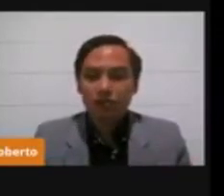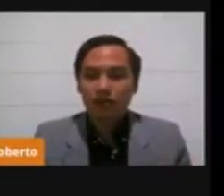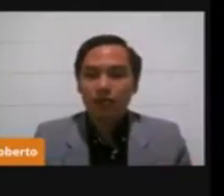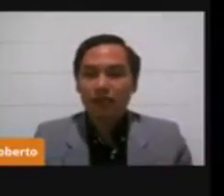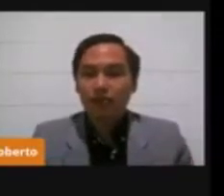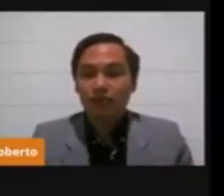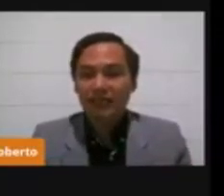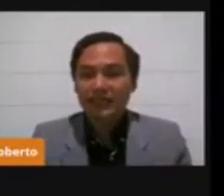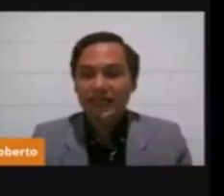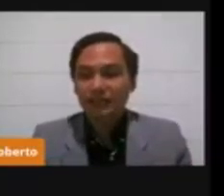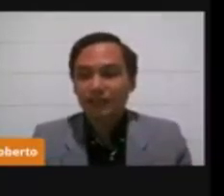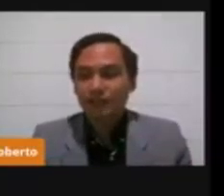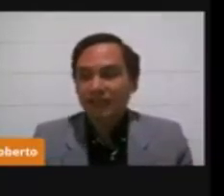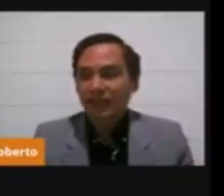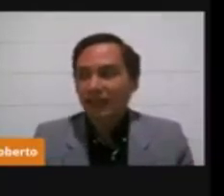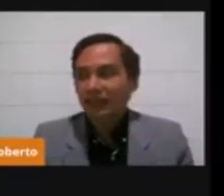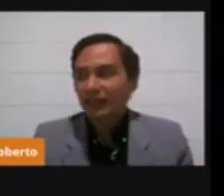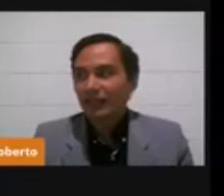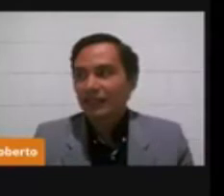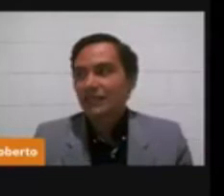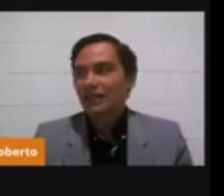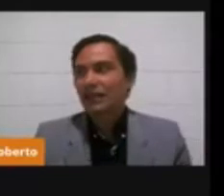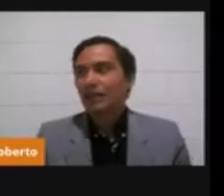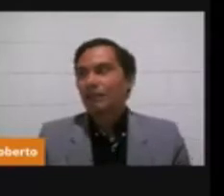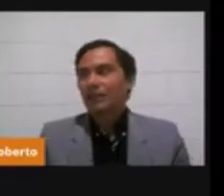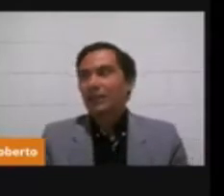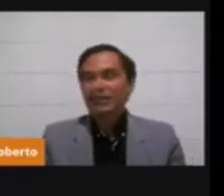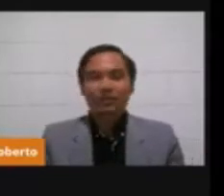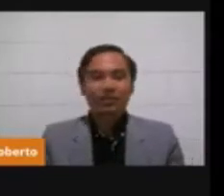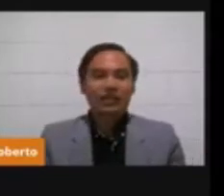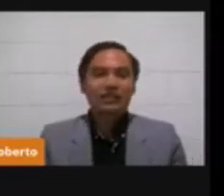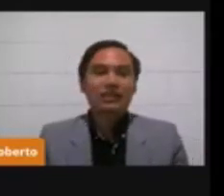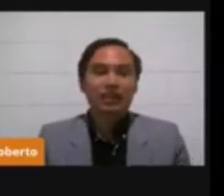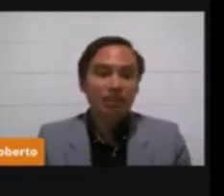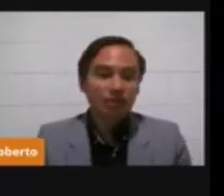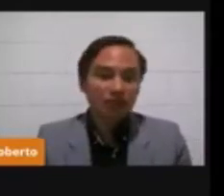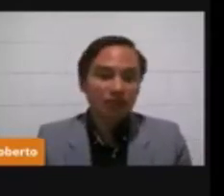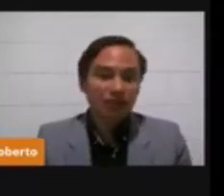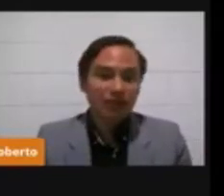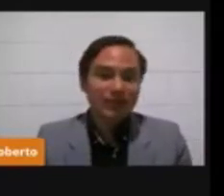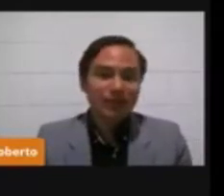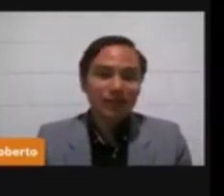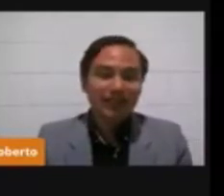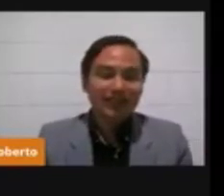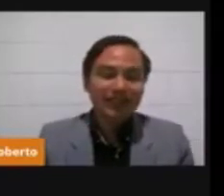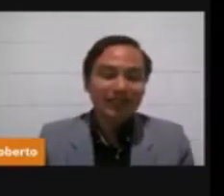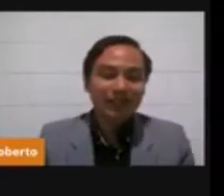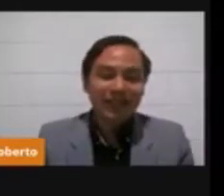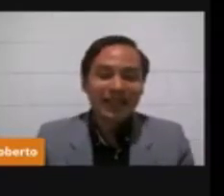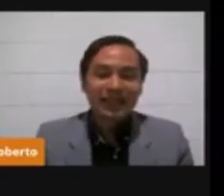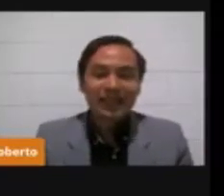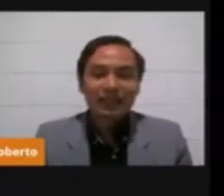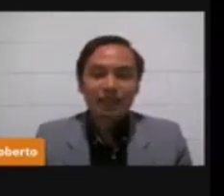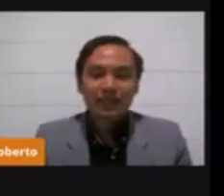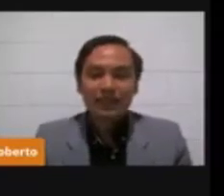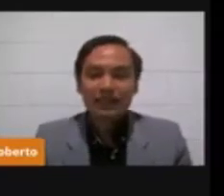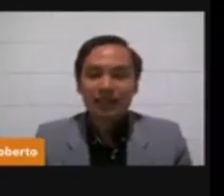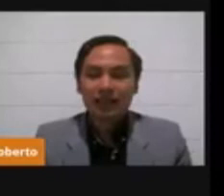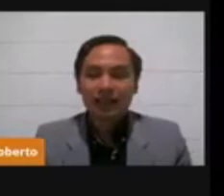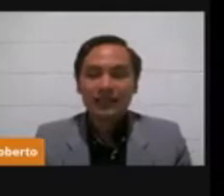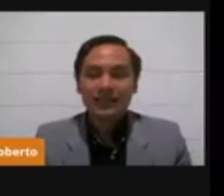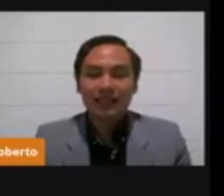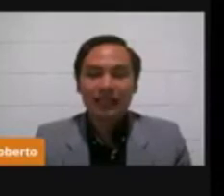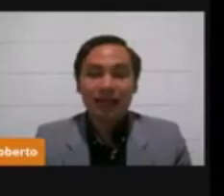podamos como ir conversando en esta noche, en este pequeño momento que vamos a estar compartiendo. Y